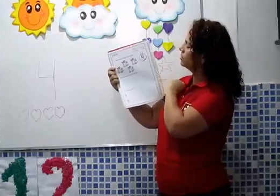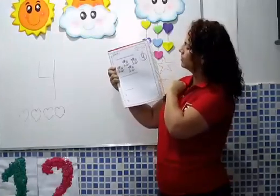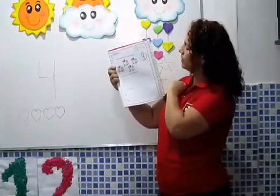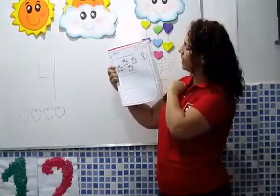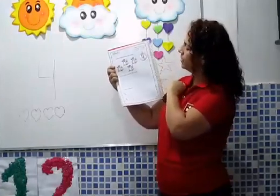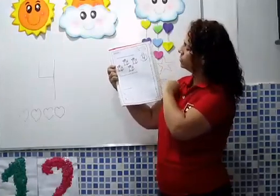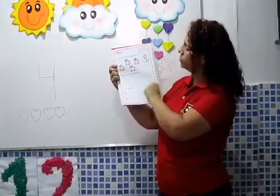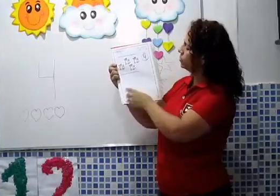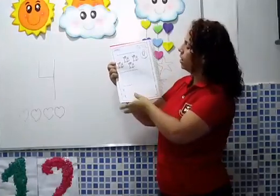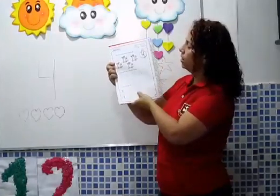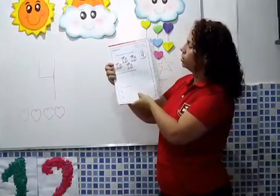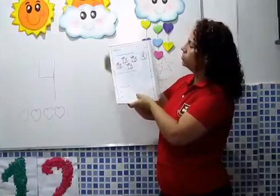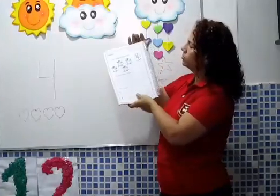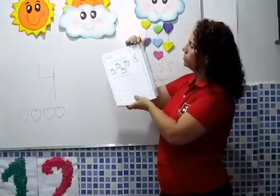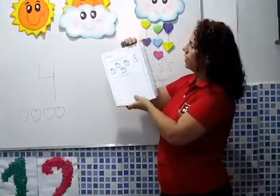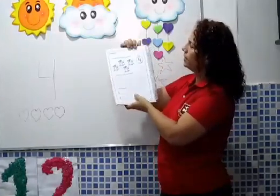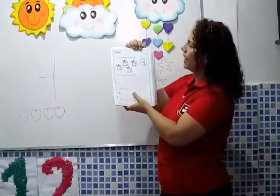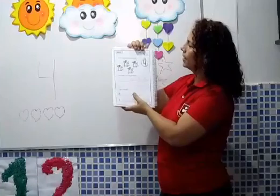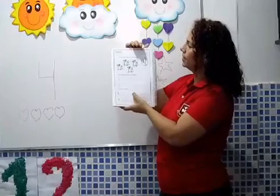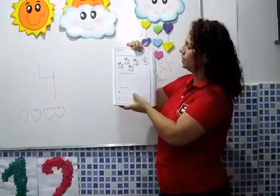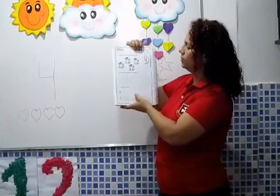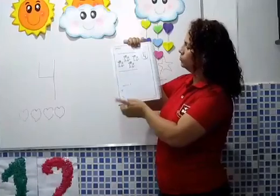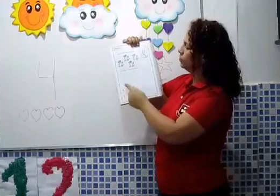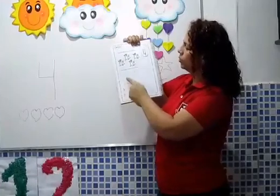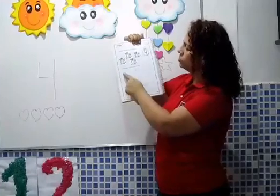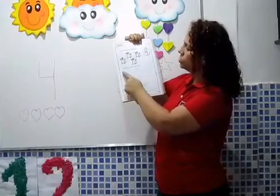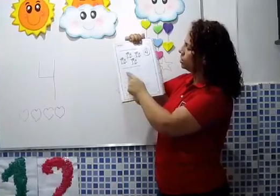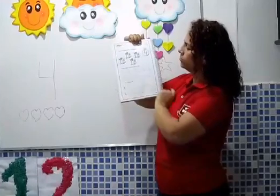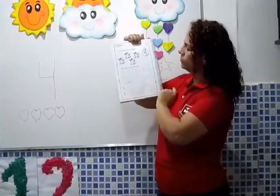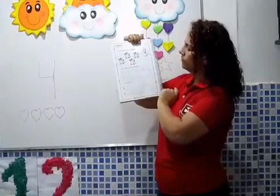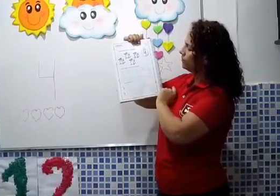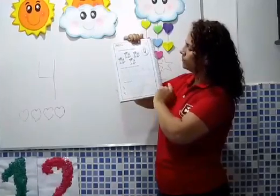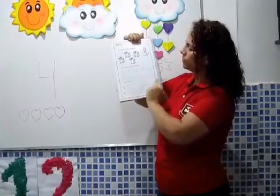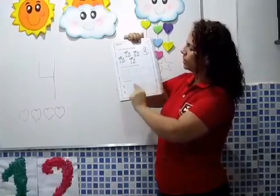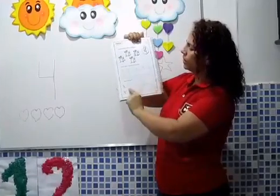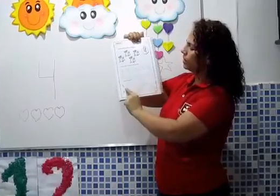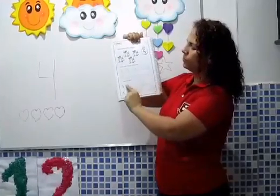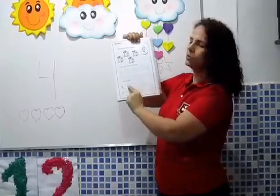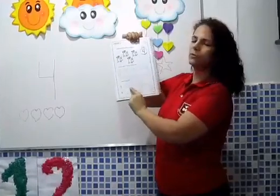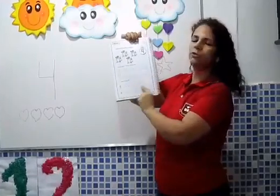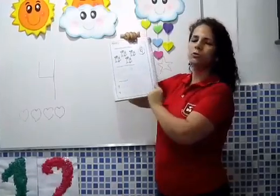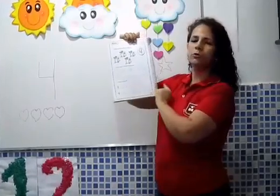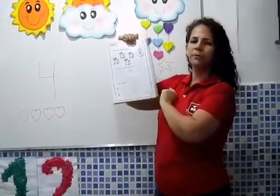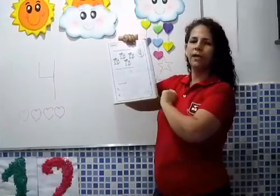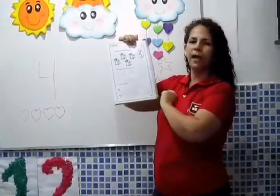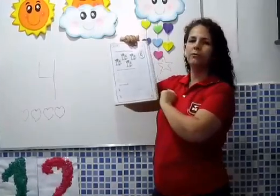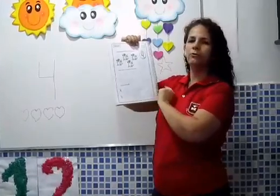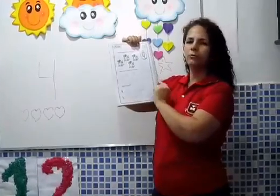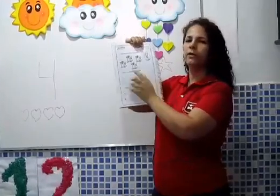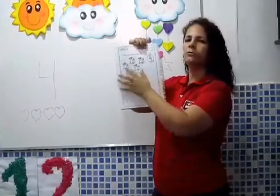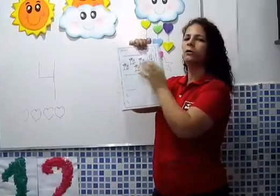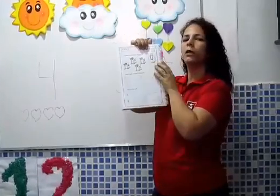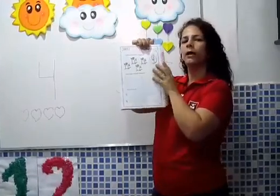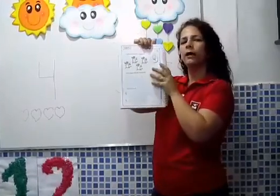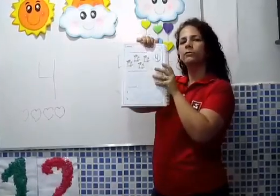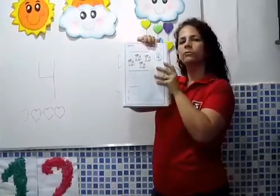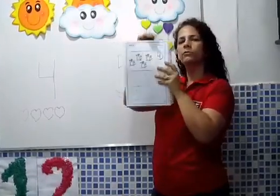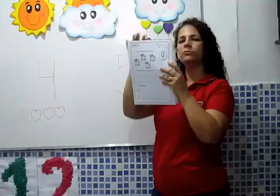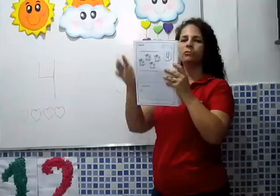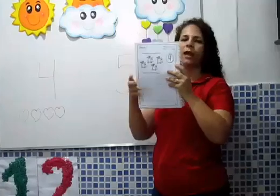para baixo. Nós vamos treinar aqui no pontinho e depois vamos copiar o número do